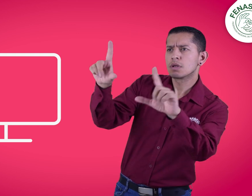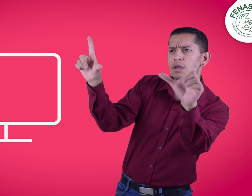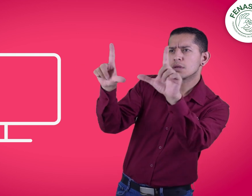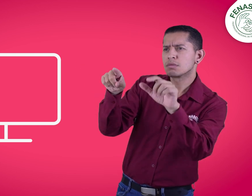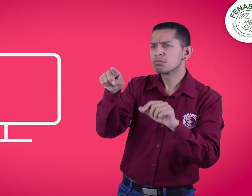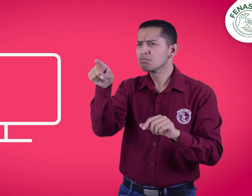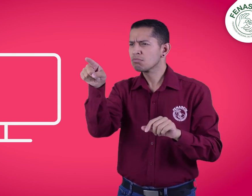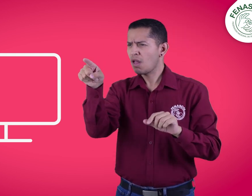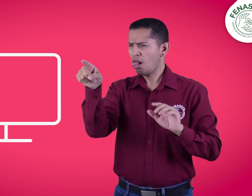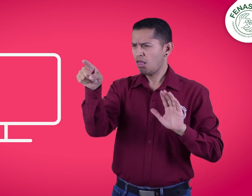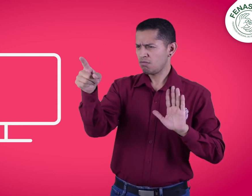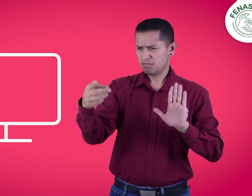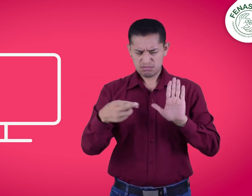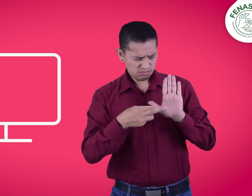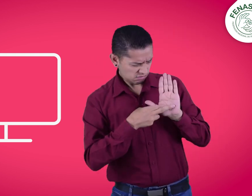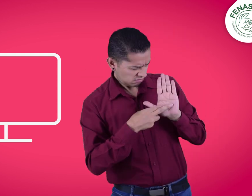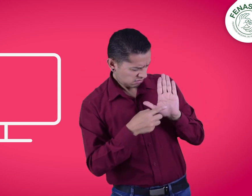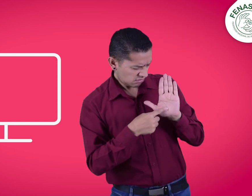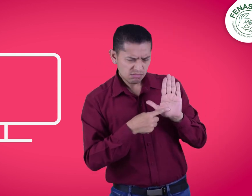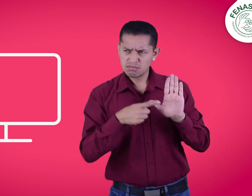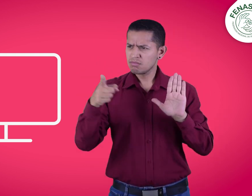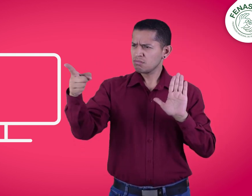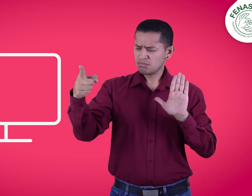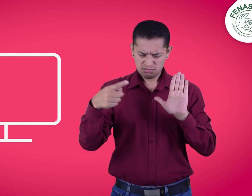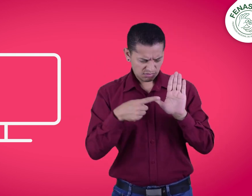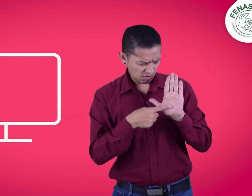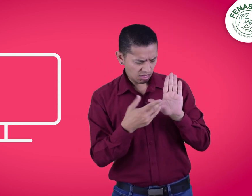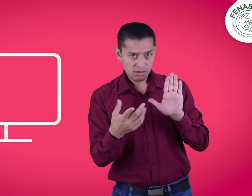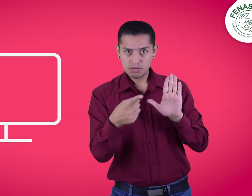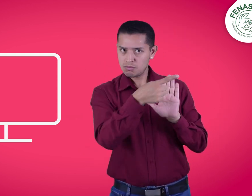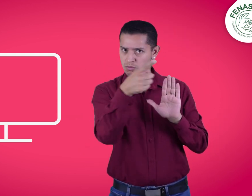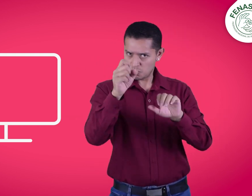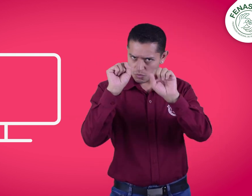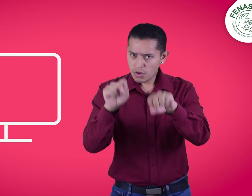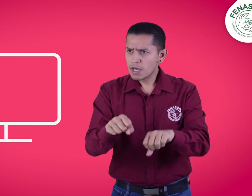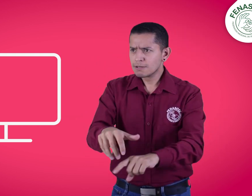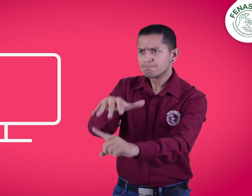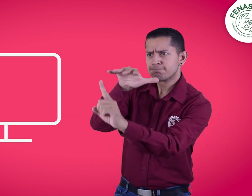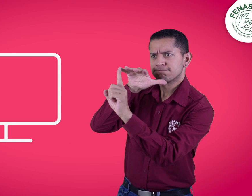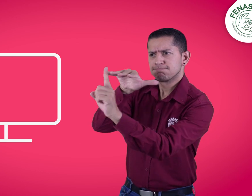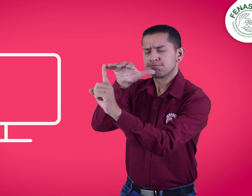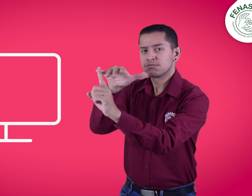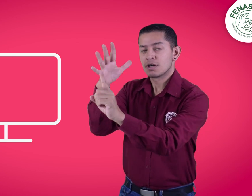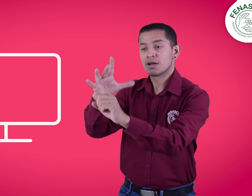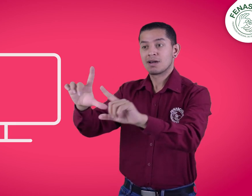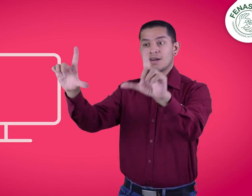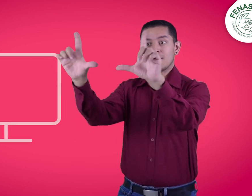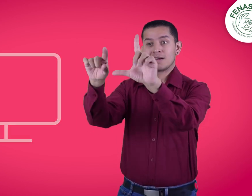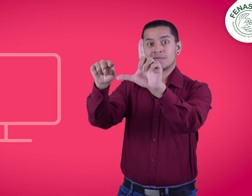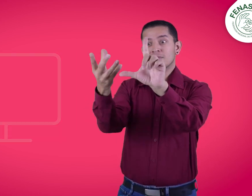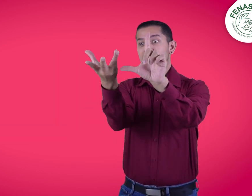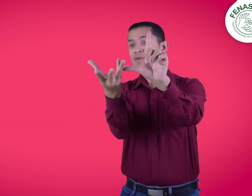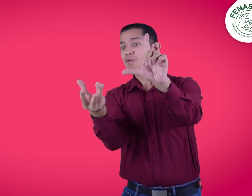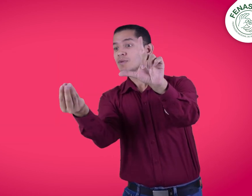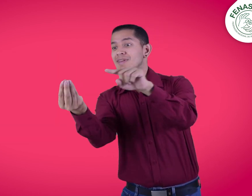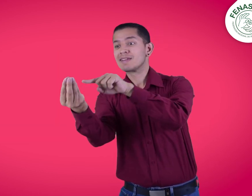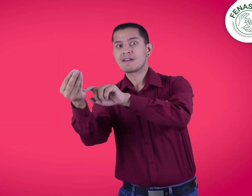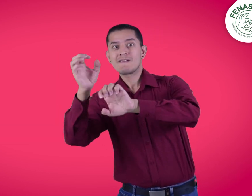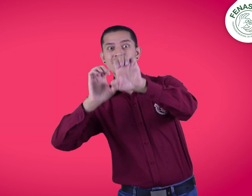ello hay que estar al tanto de lo que menciona hacer seguimiento de su implementación Y realizar incidencia ante el